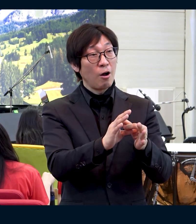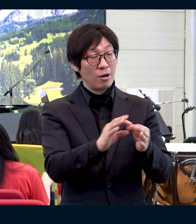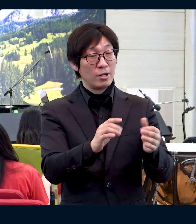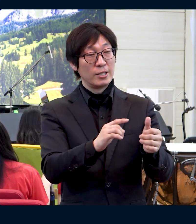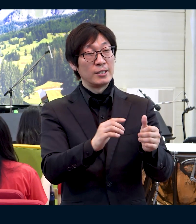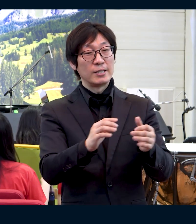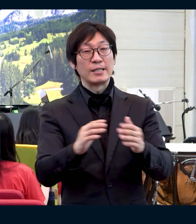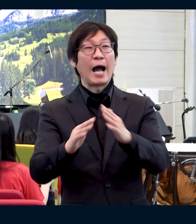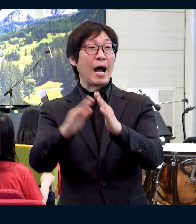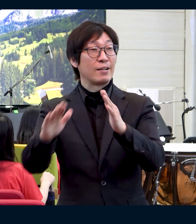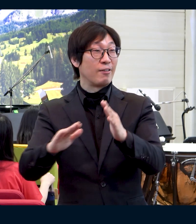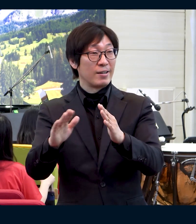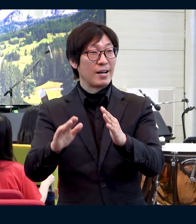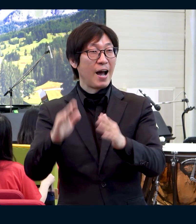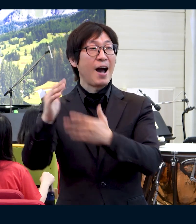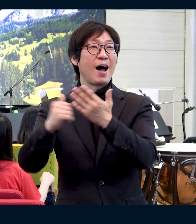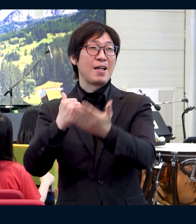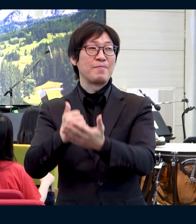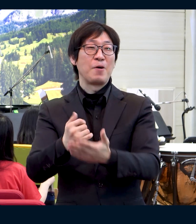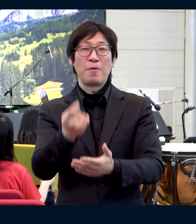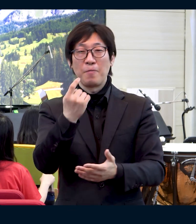하나님을 알게 되었습니다.